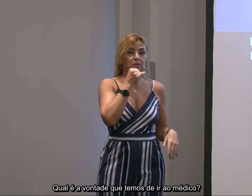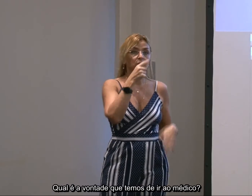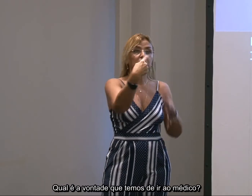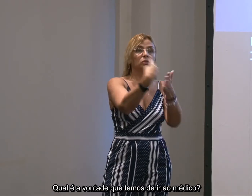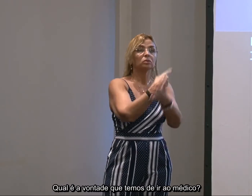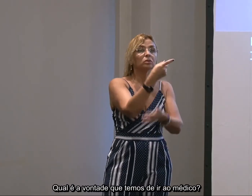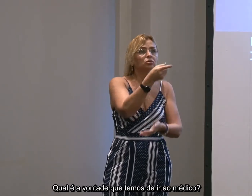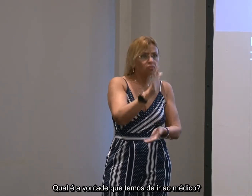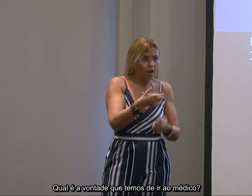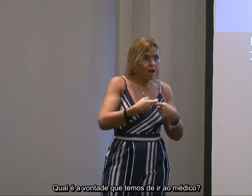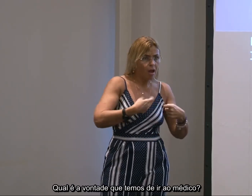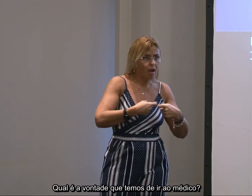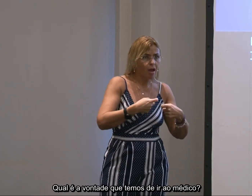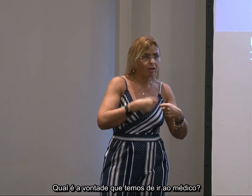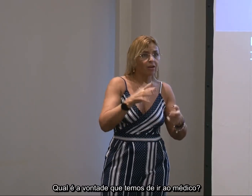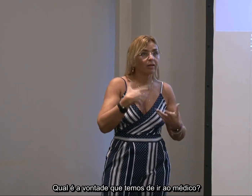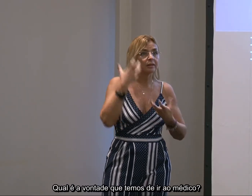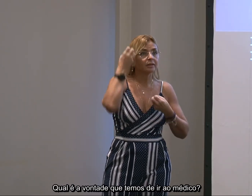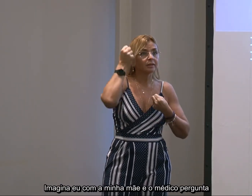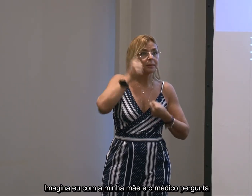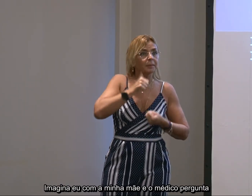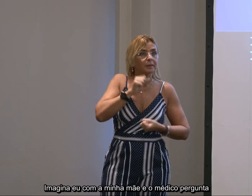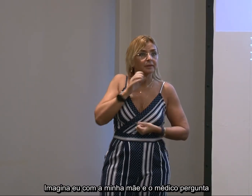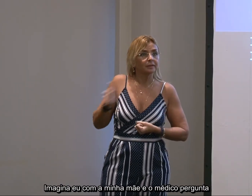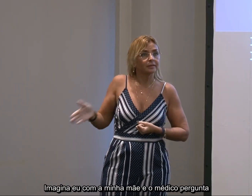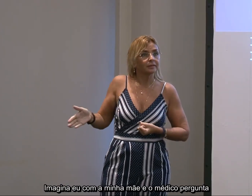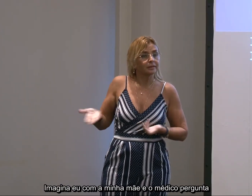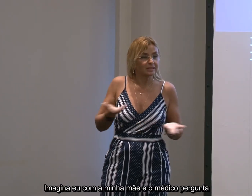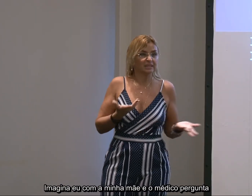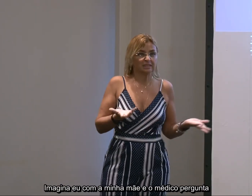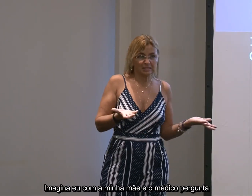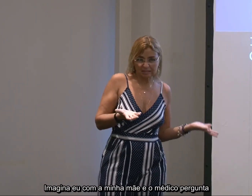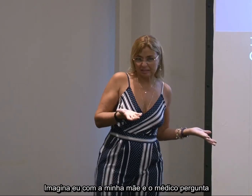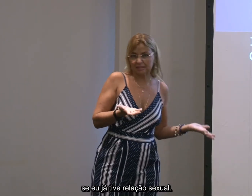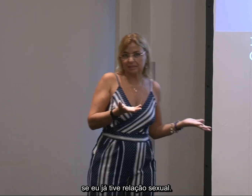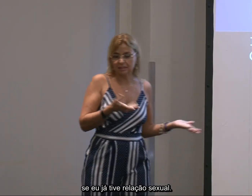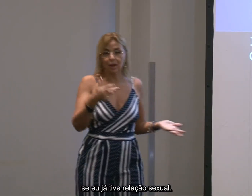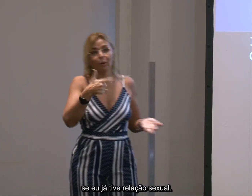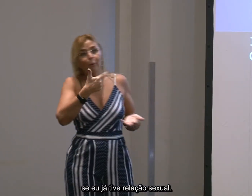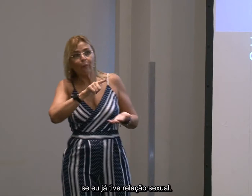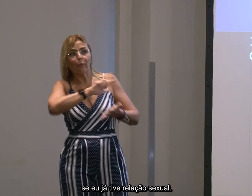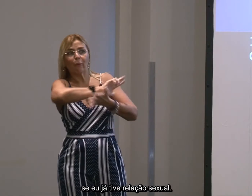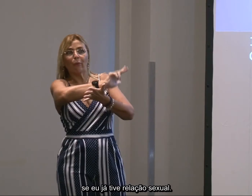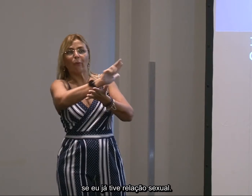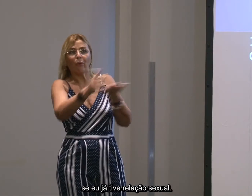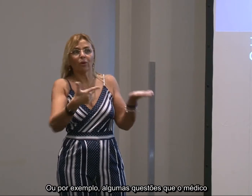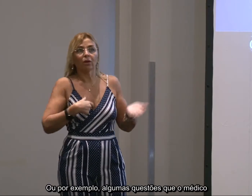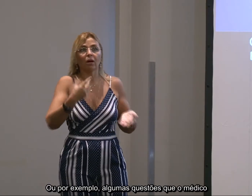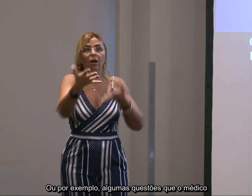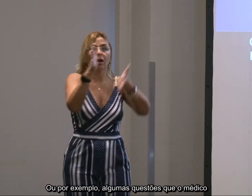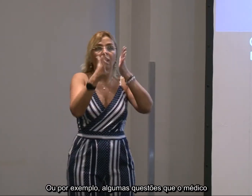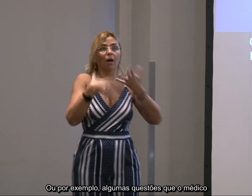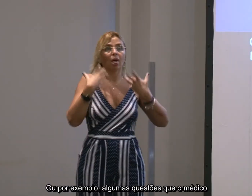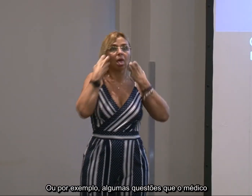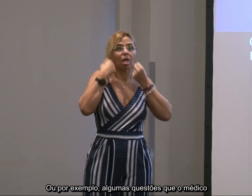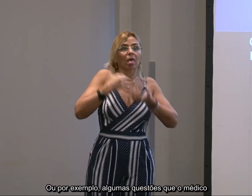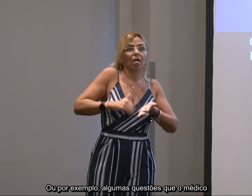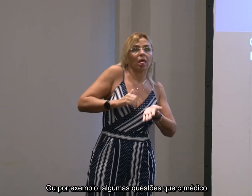vontade que a gente tem de, por exemplo, ir ao médico? Imagina, por exemplo, eu com a minha mãe e o médico perguntando se eu já tive relação sexual. Né? Ou, por